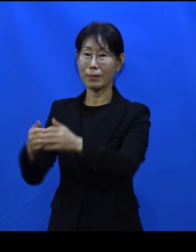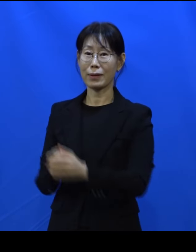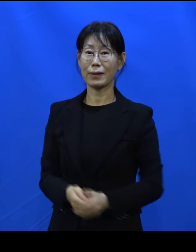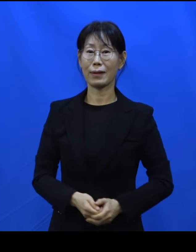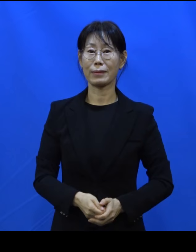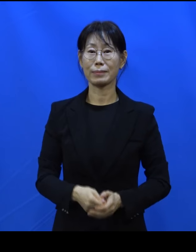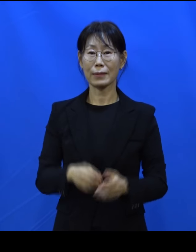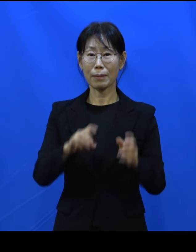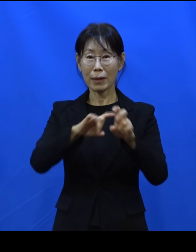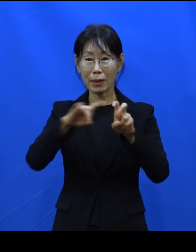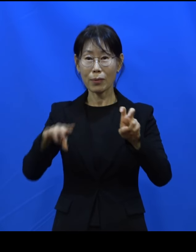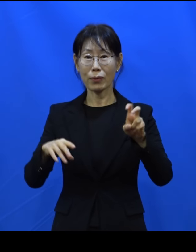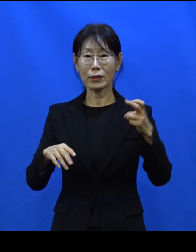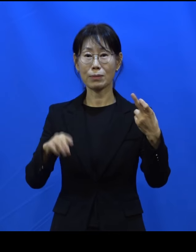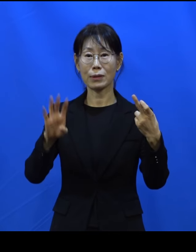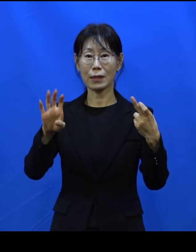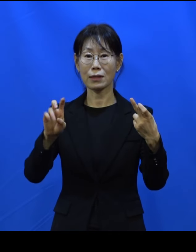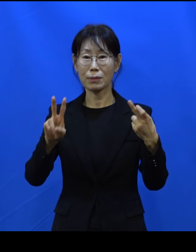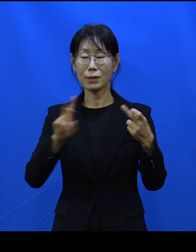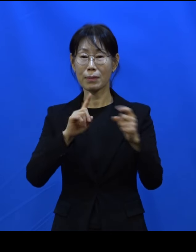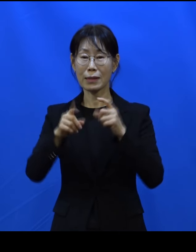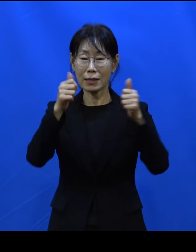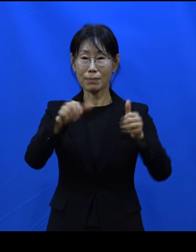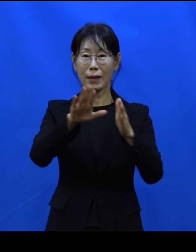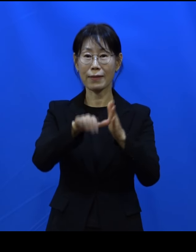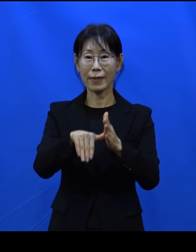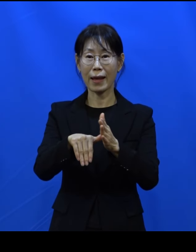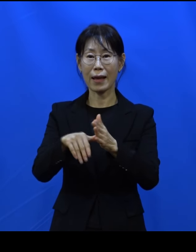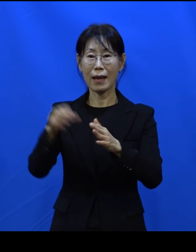심판 때에 남방 여왕이 일어나 이 세대